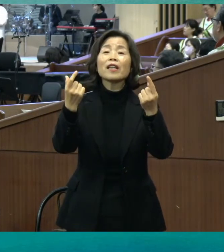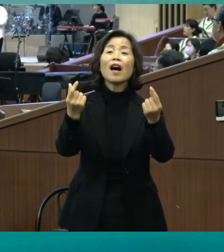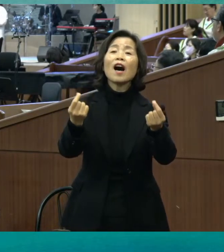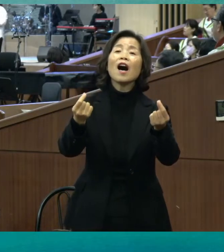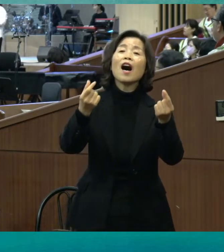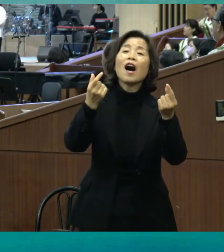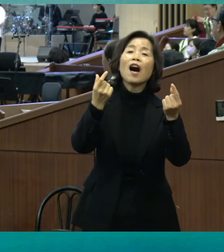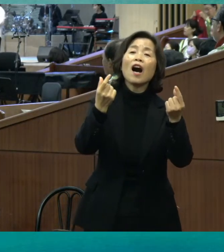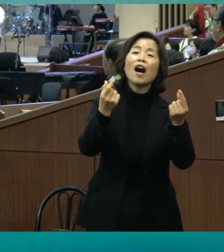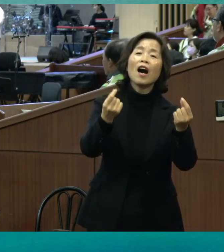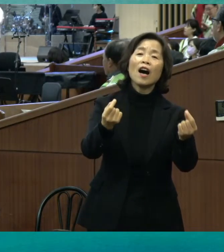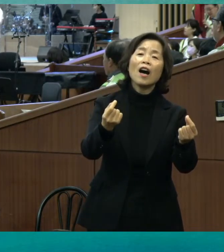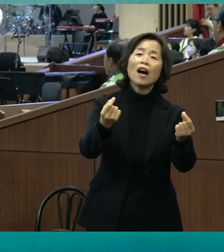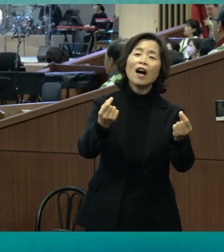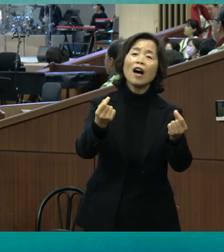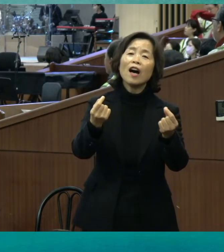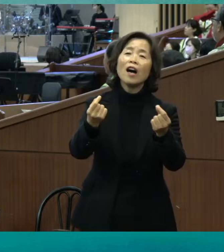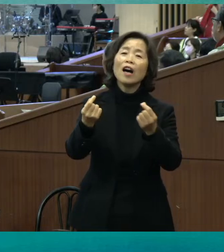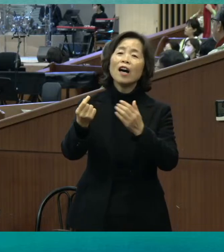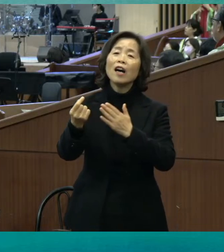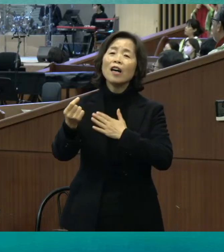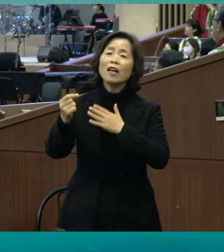한결같아